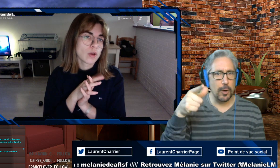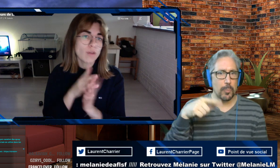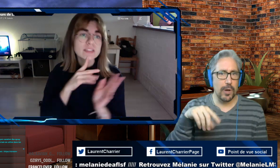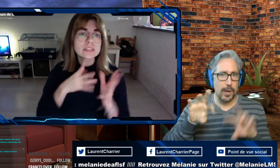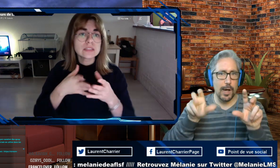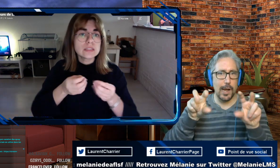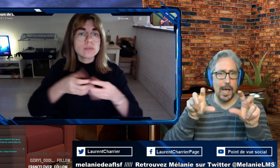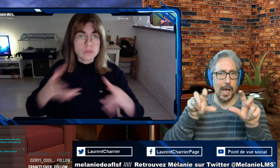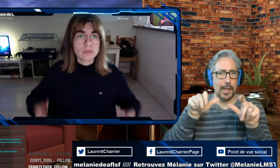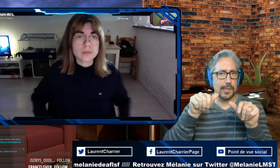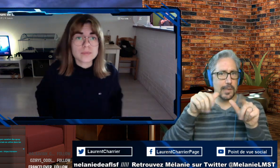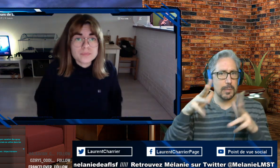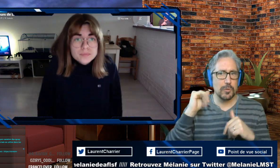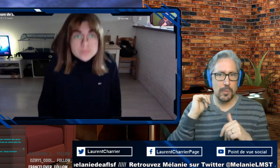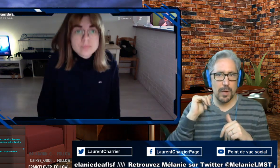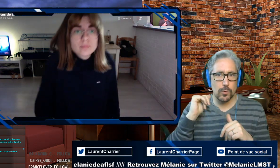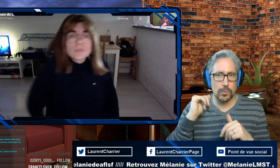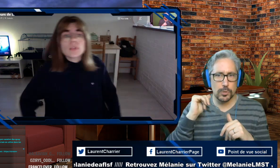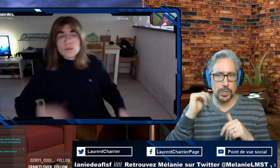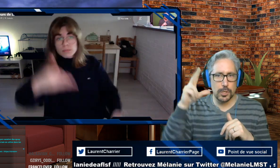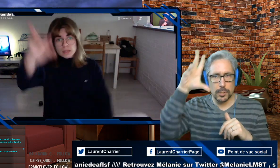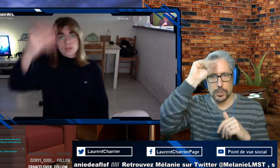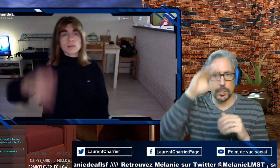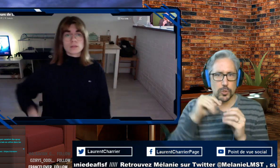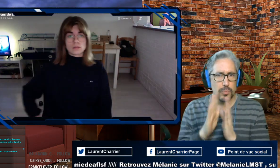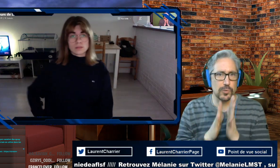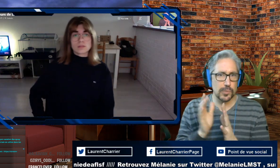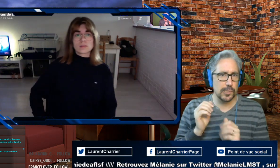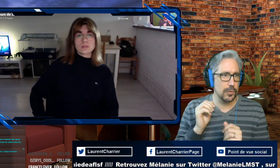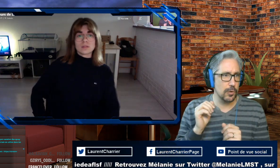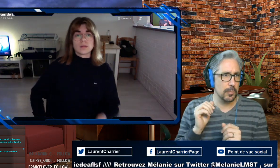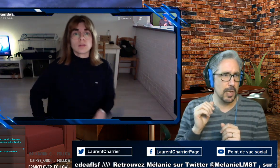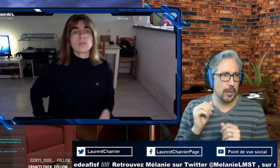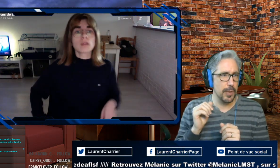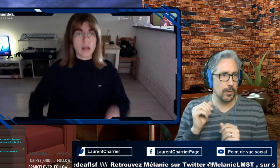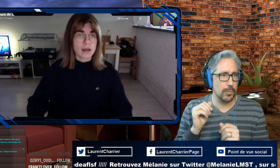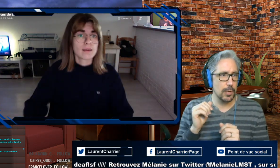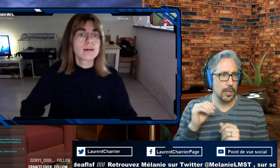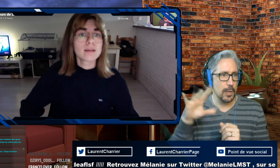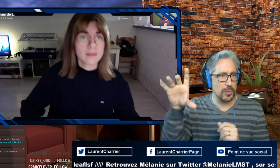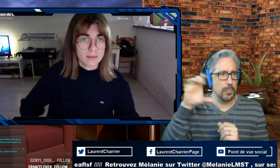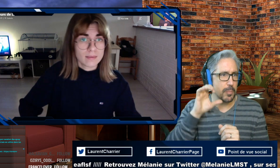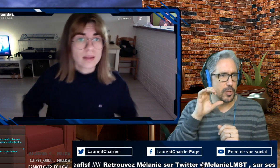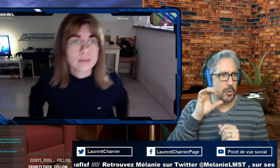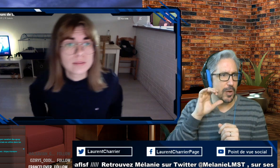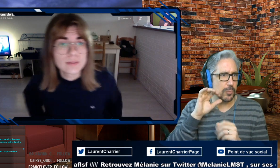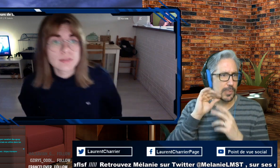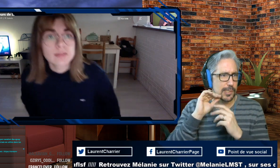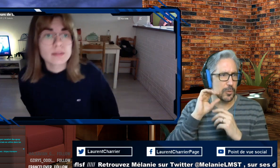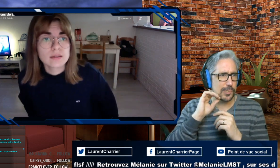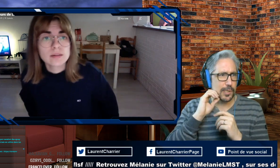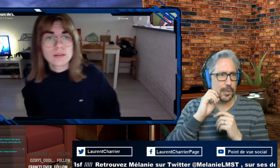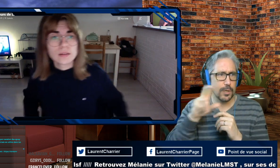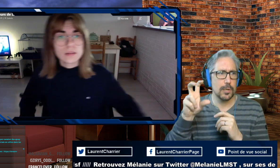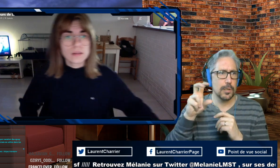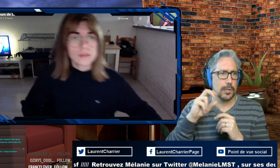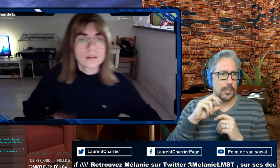Quand il y a par exemple à la télé Emmanuel Macron, j'ai oublié son signe, Macron. Voilà. Emmanuel Macron, c'est ça?